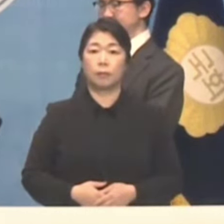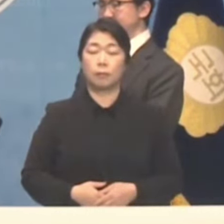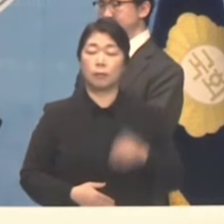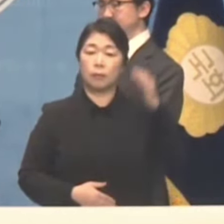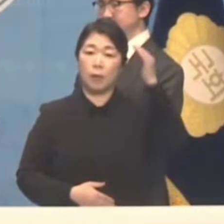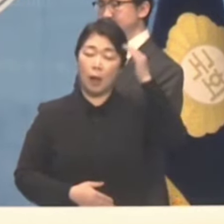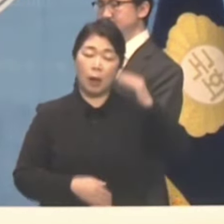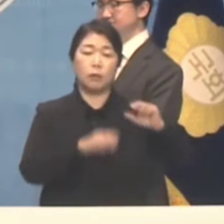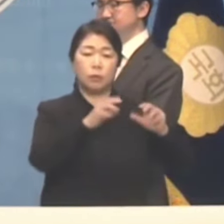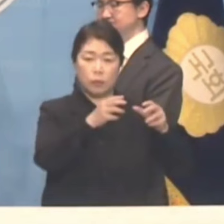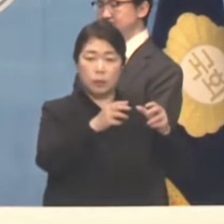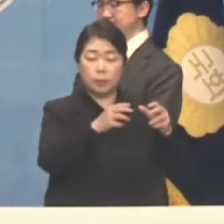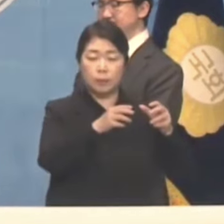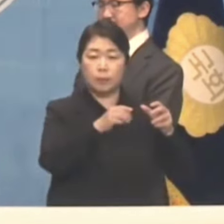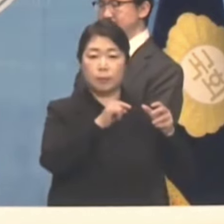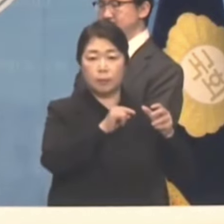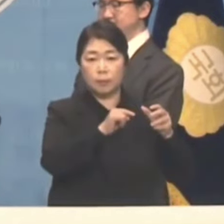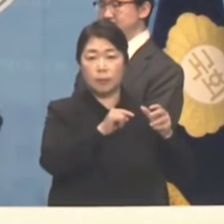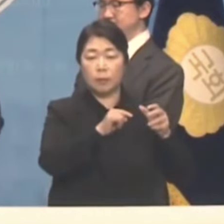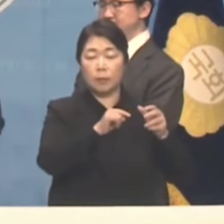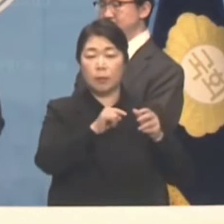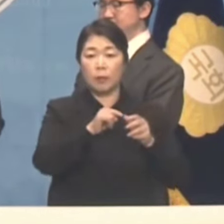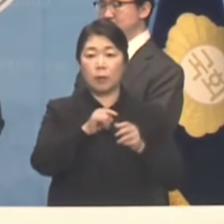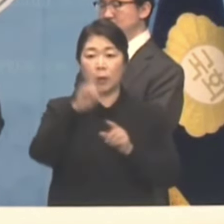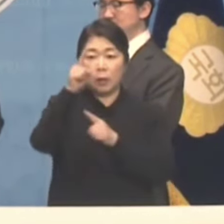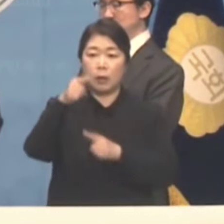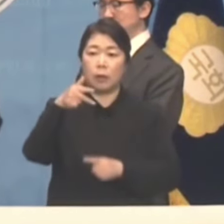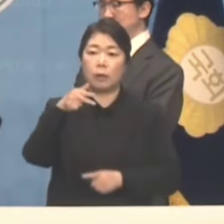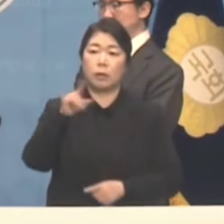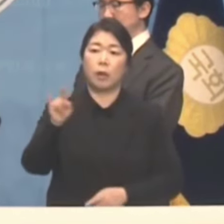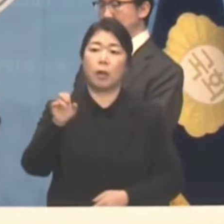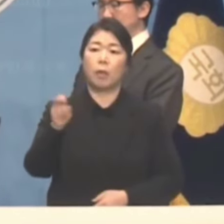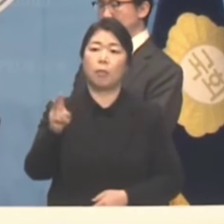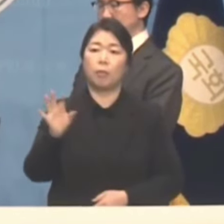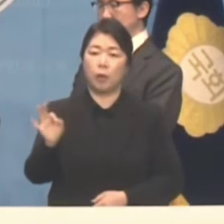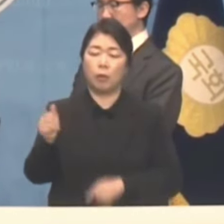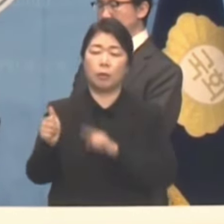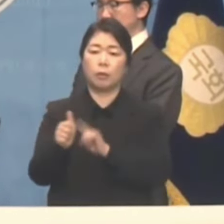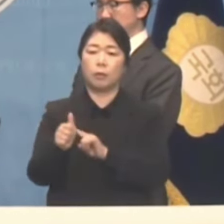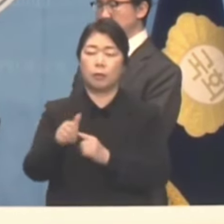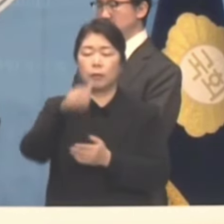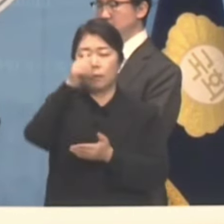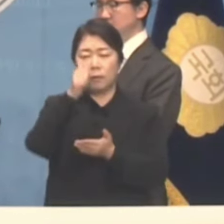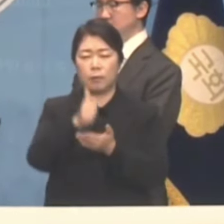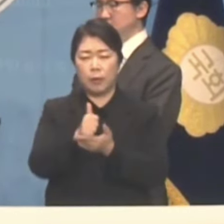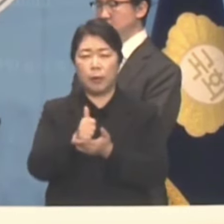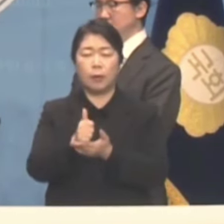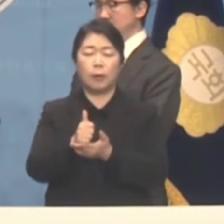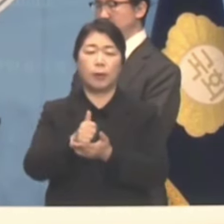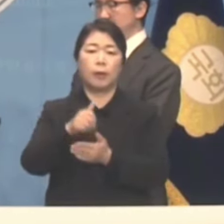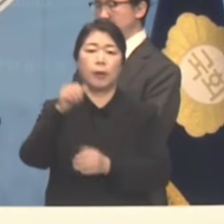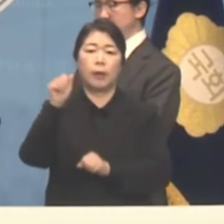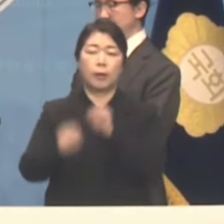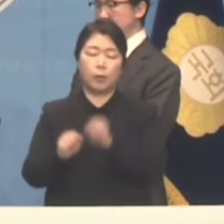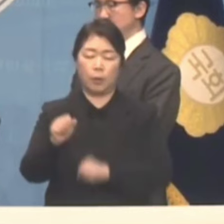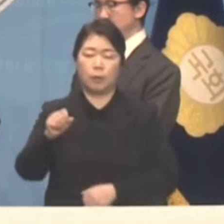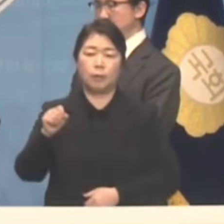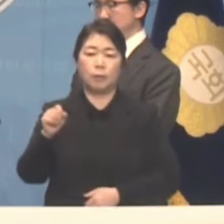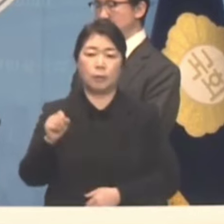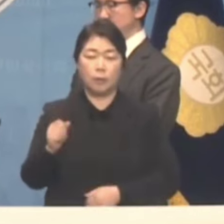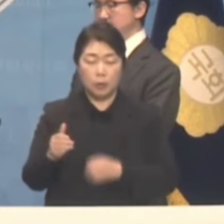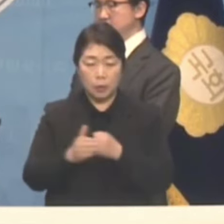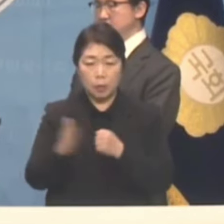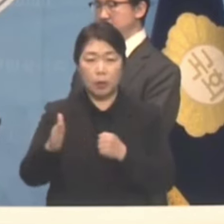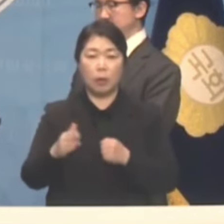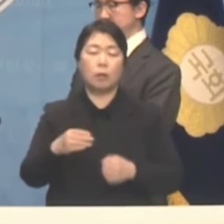대한민국은 이재명의 서슴없는 범법 행위로 위험한 지경에 이르러